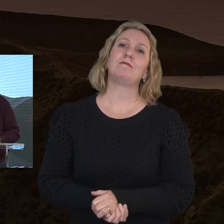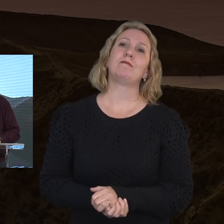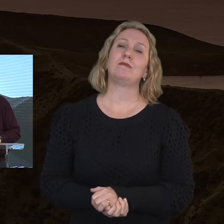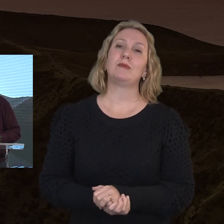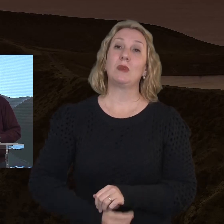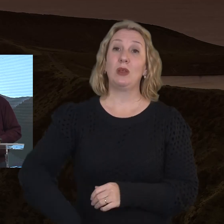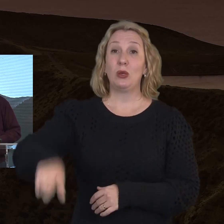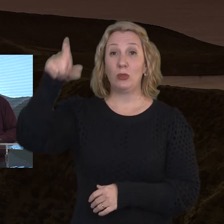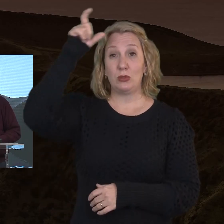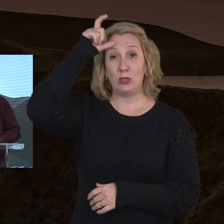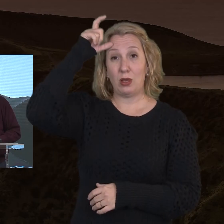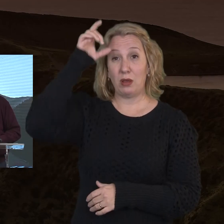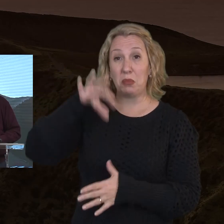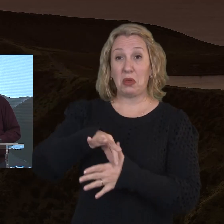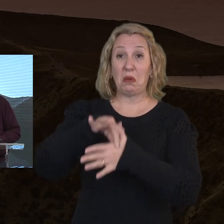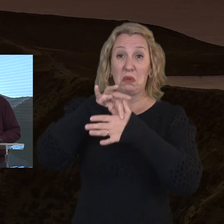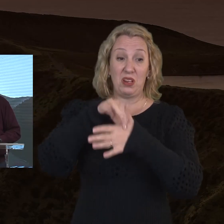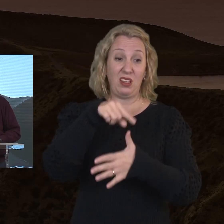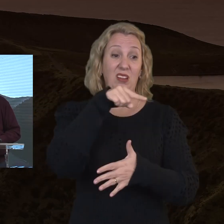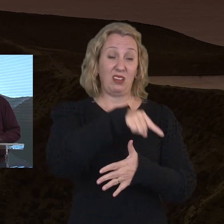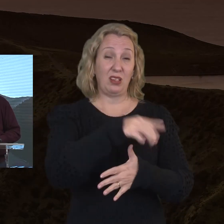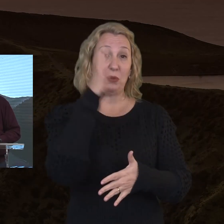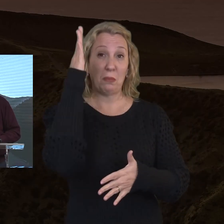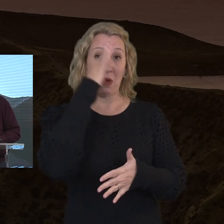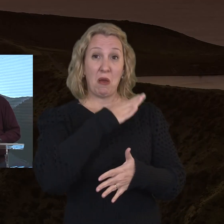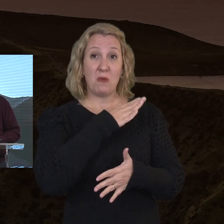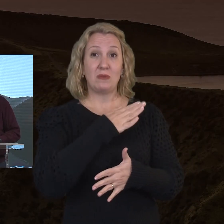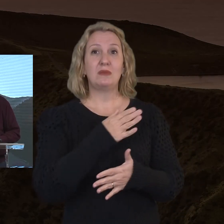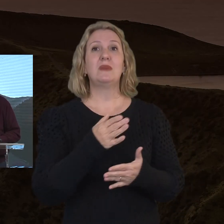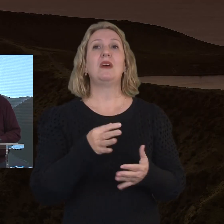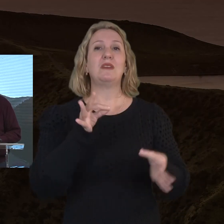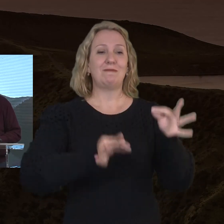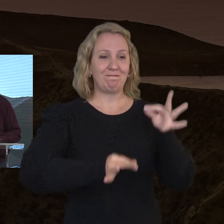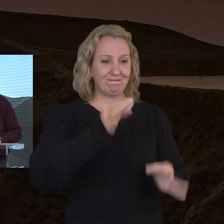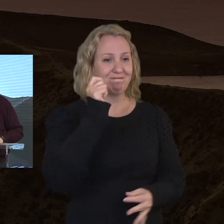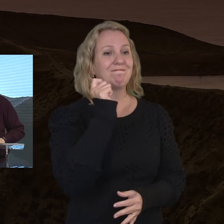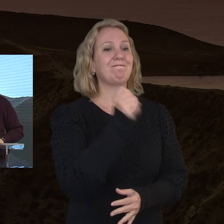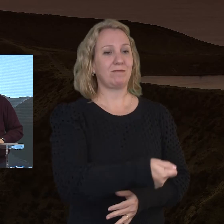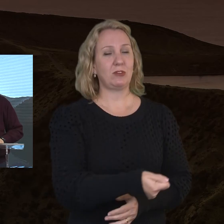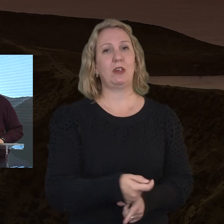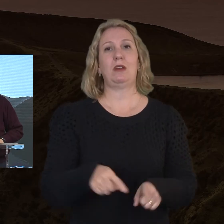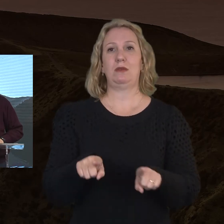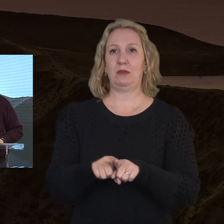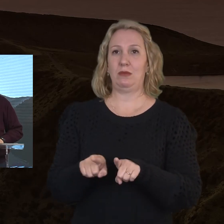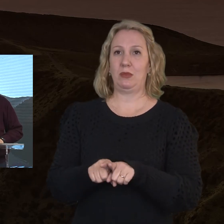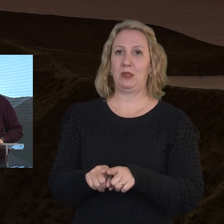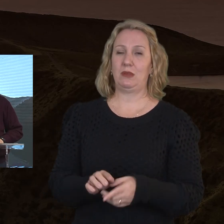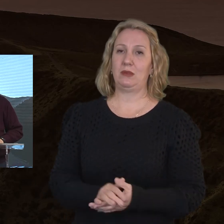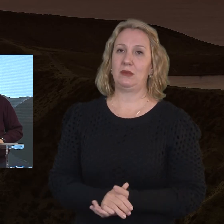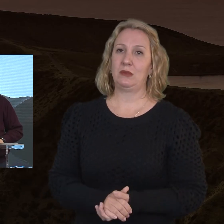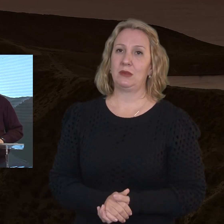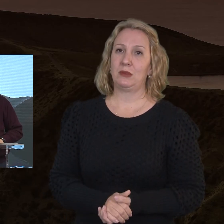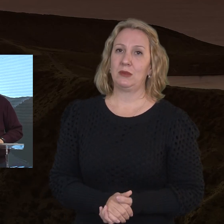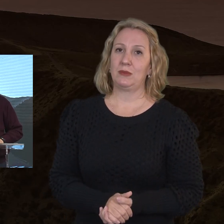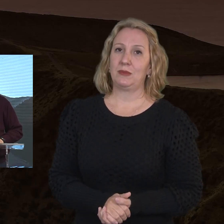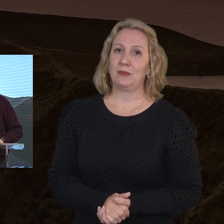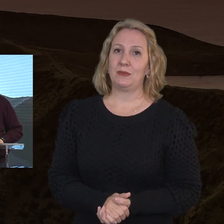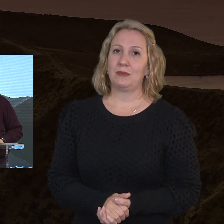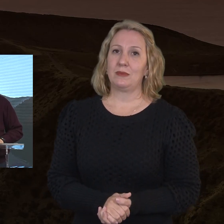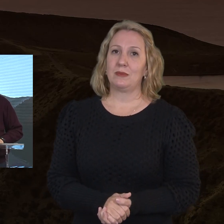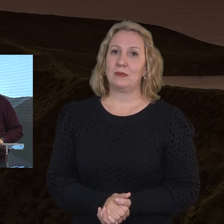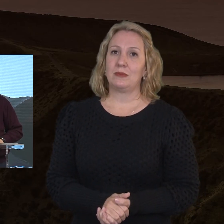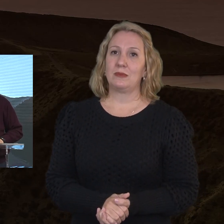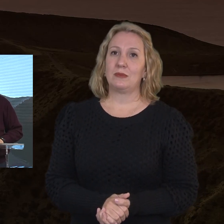diabo é o principal deles louvar o principal adversário do vaso ser o senhor por causa do tempo eu vou ter de ir